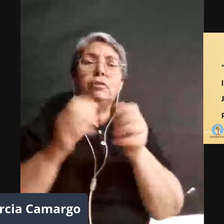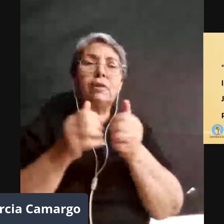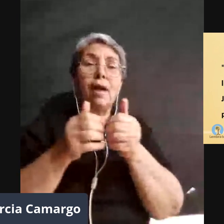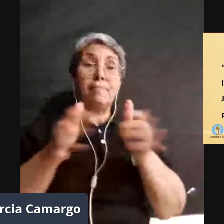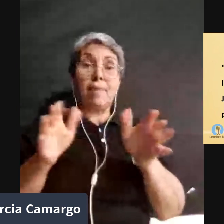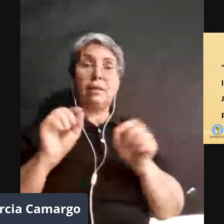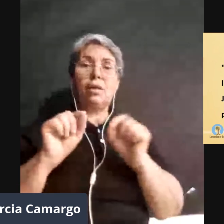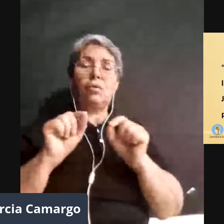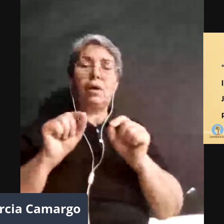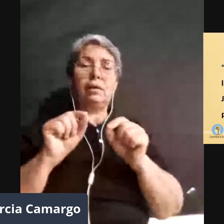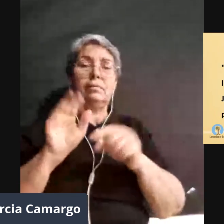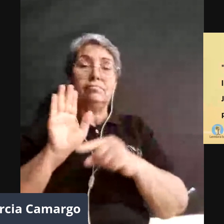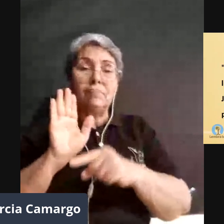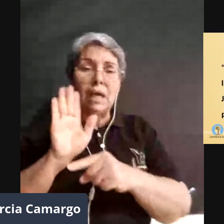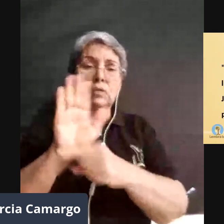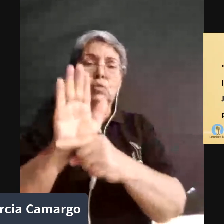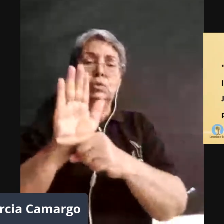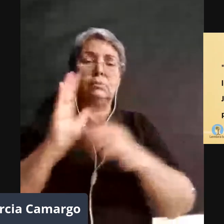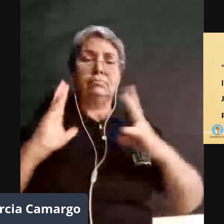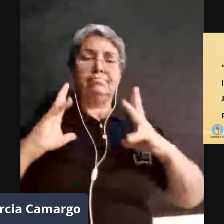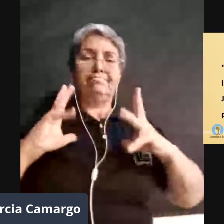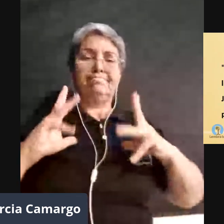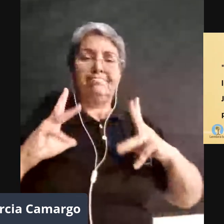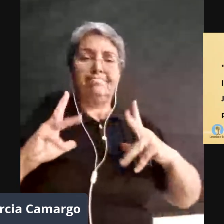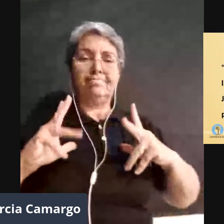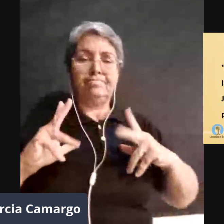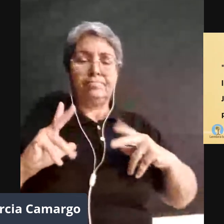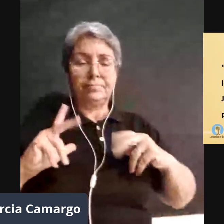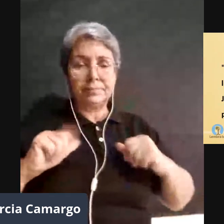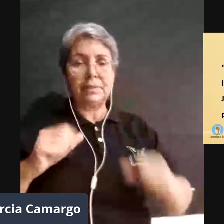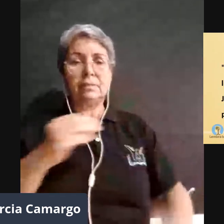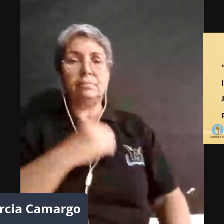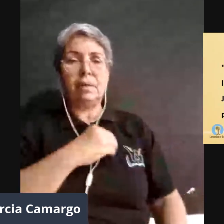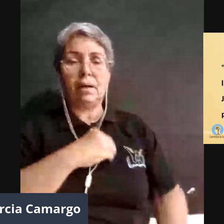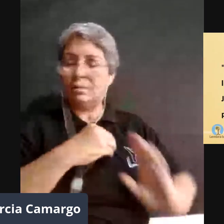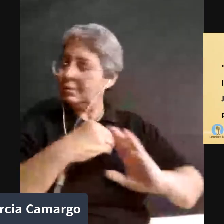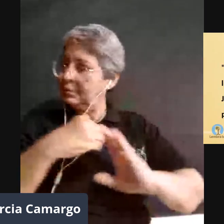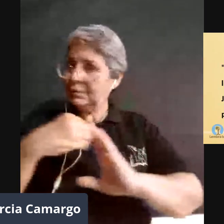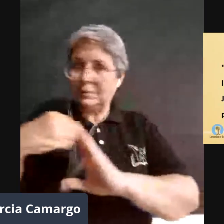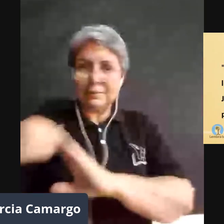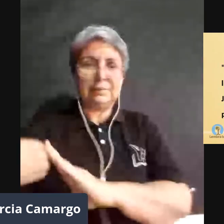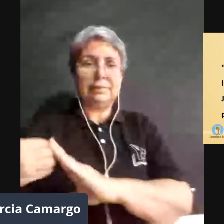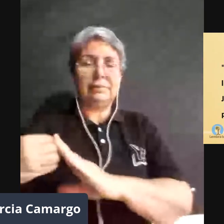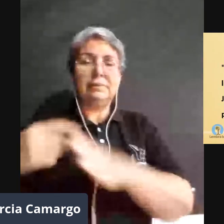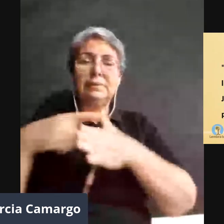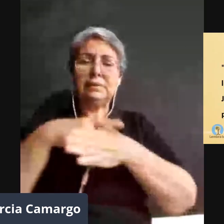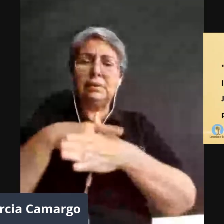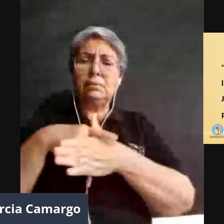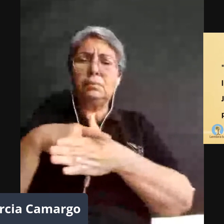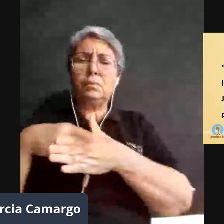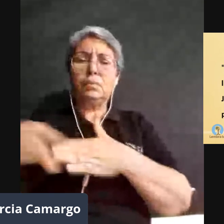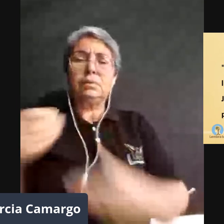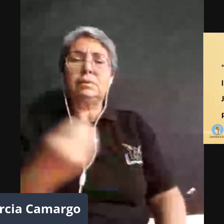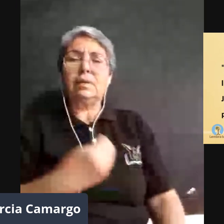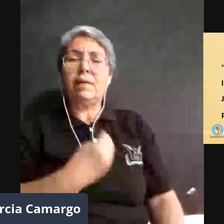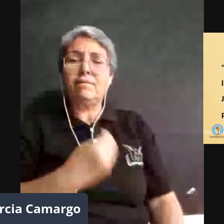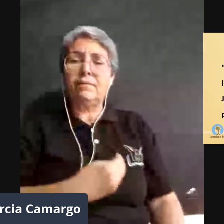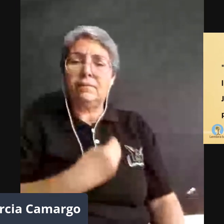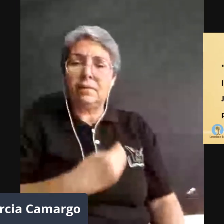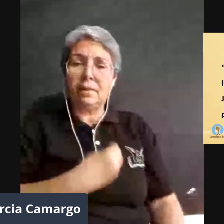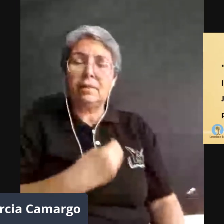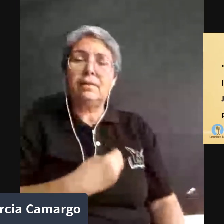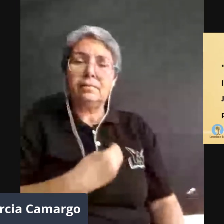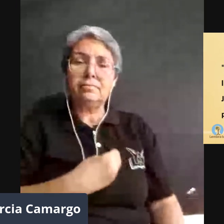e da impureza. Alguns, ou talvez muitos, vão acabar por desprezar e rejeitar